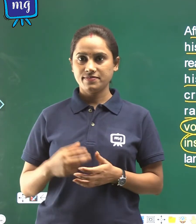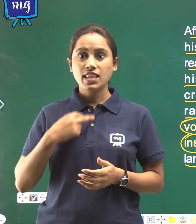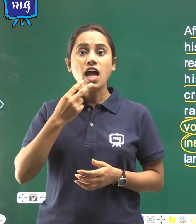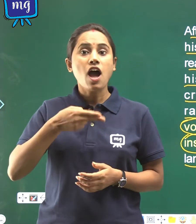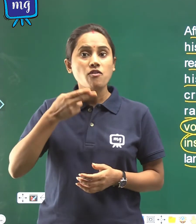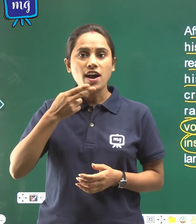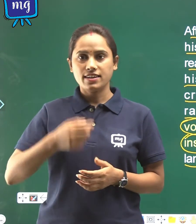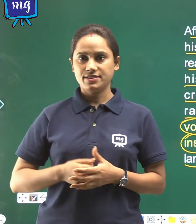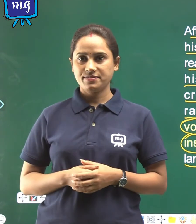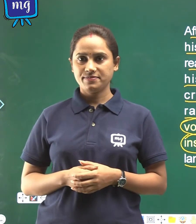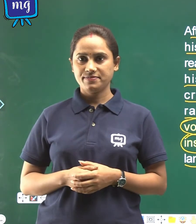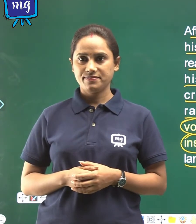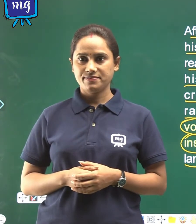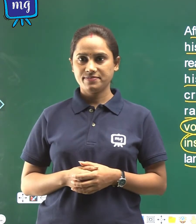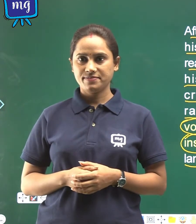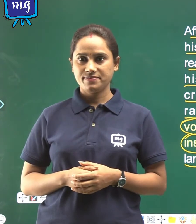आवाज,